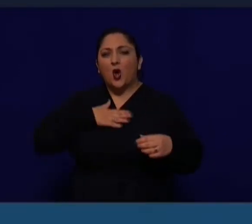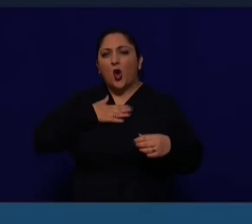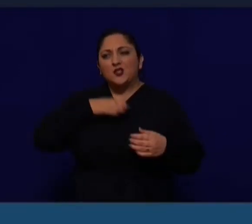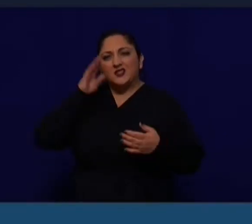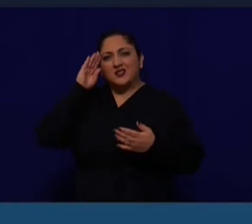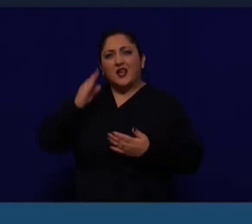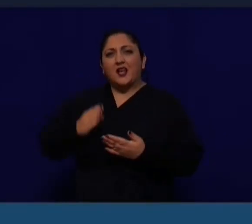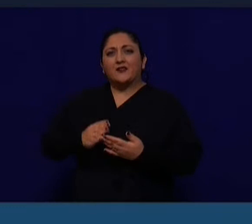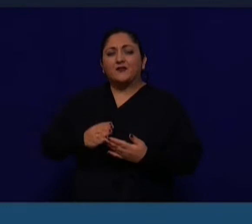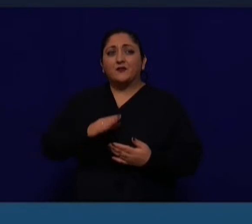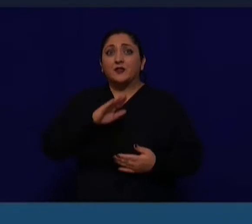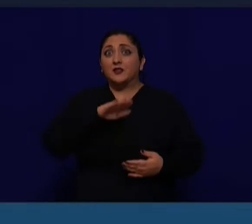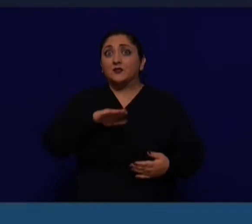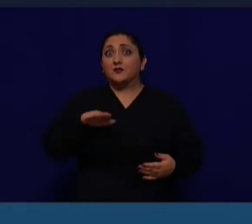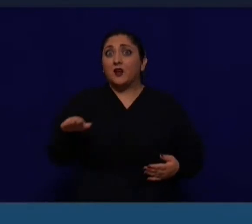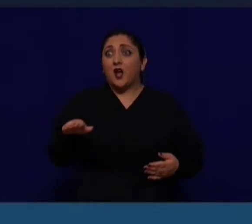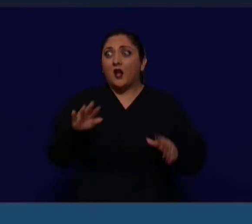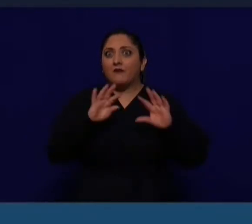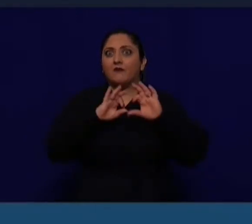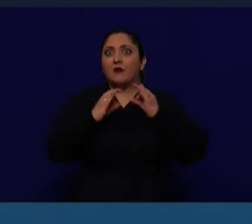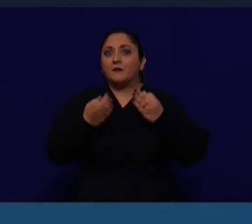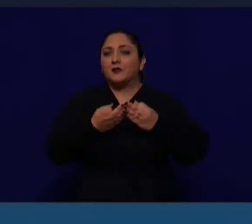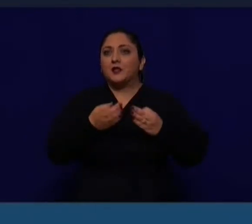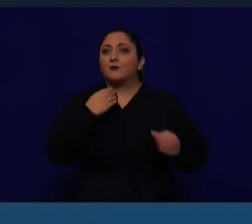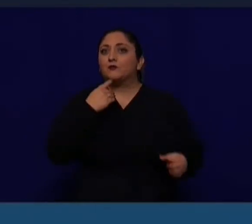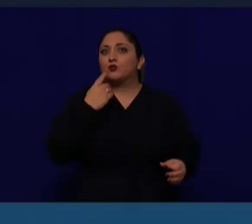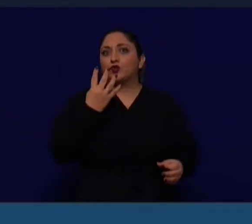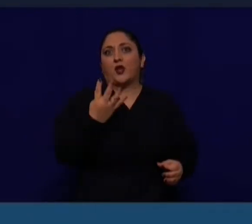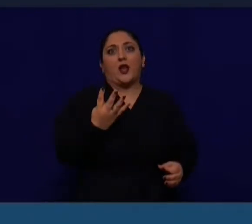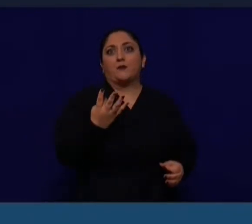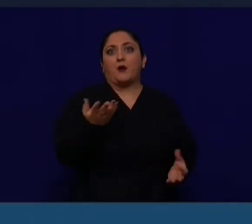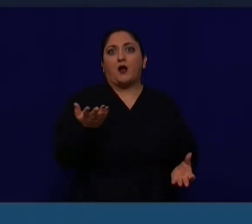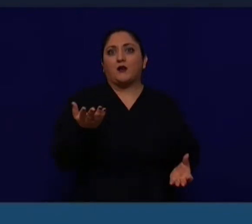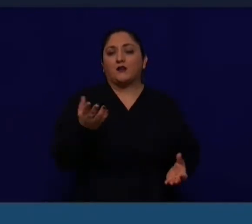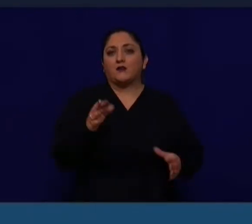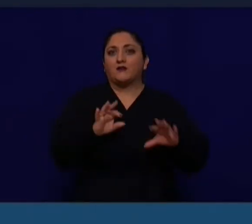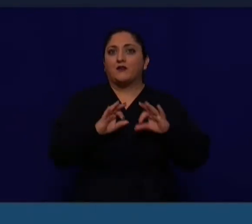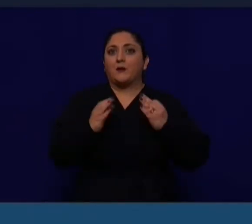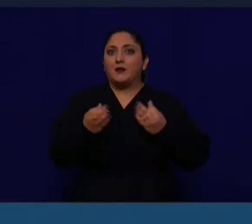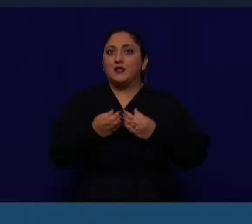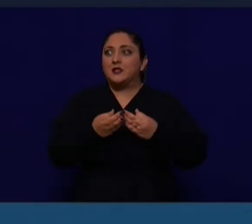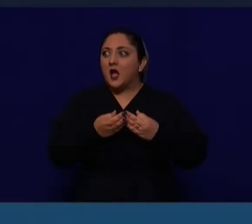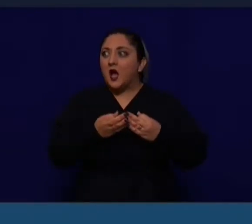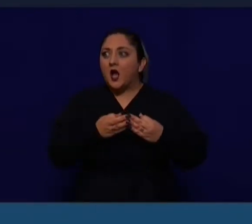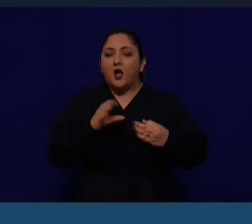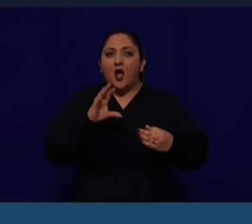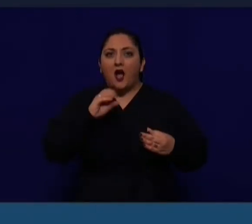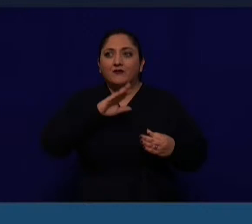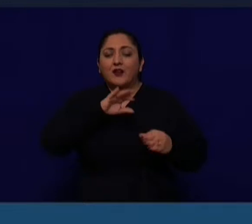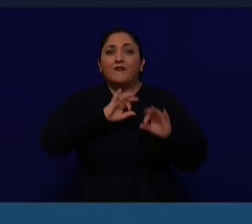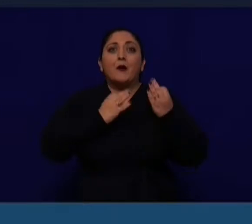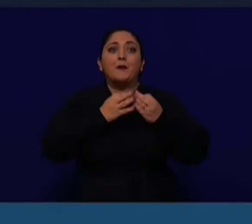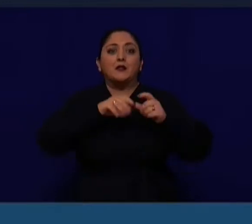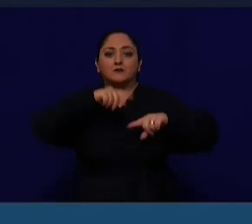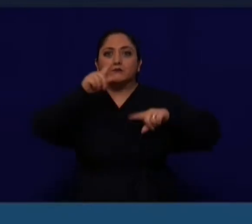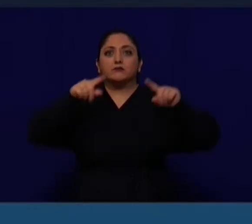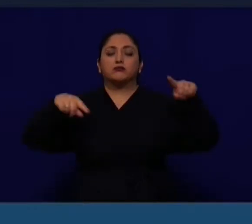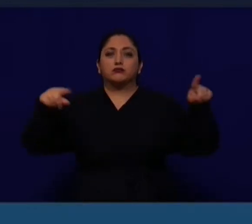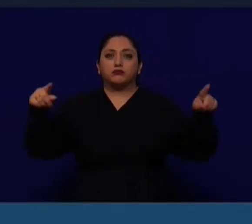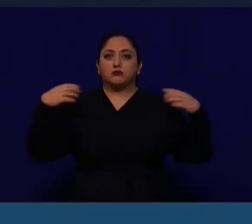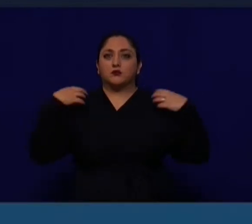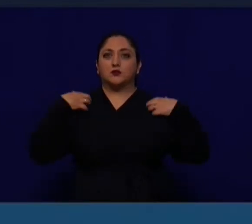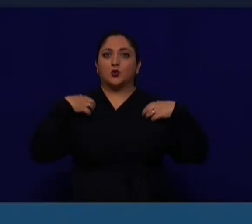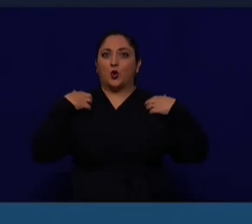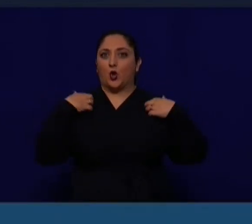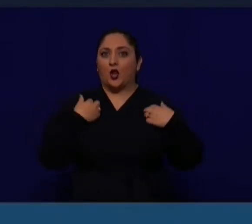tfal ġejjin minn households differenti u fi klassi ma jkunx hemm pereżempju 4 studenti biss li jkunu ġejjin minn households differenti u